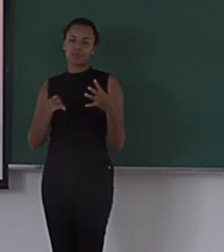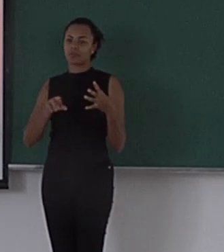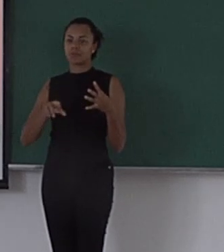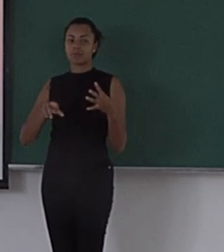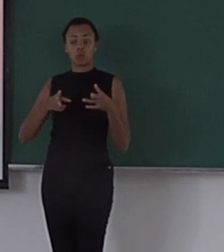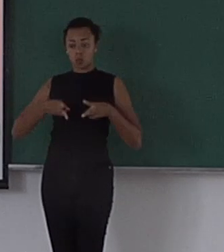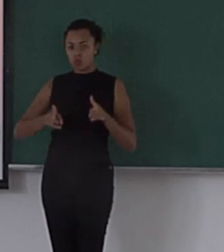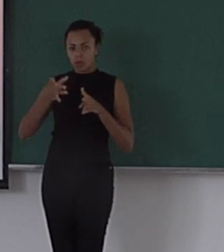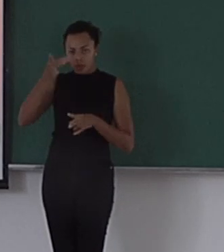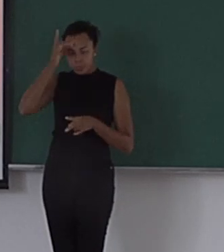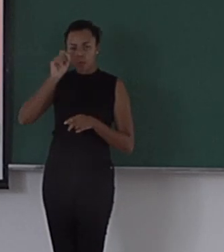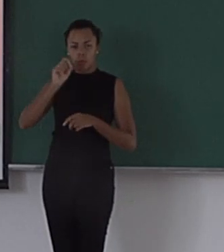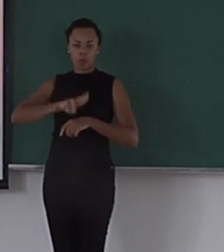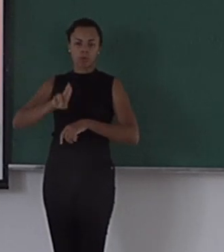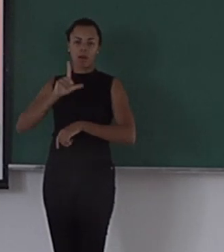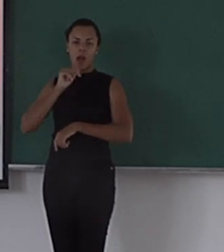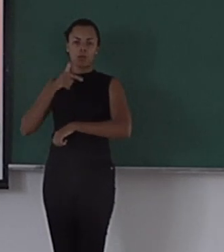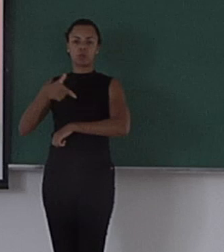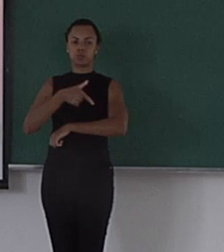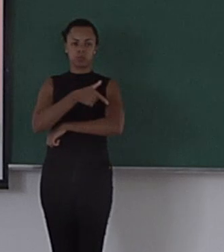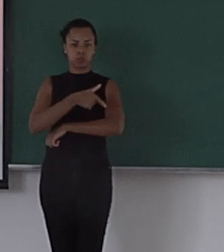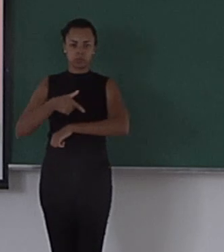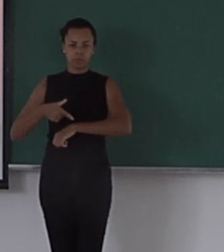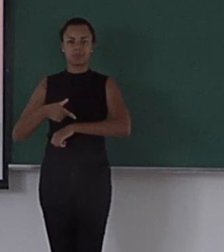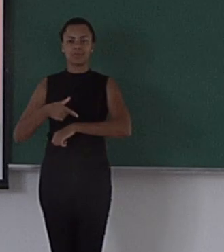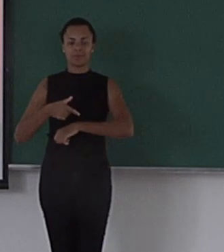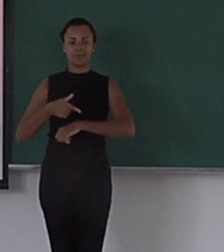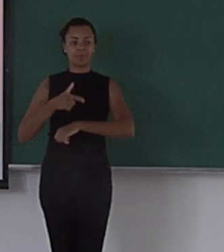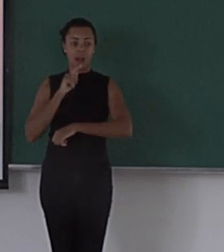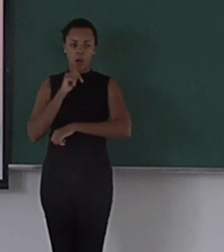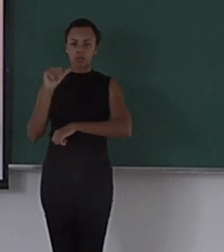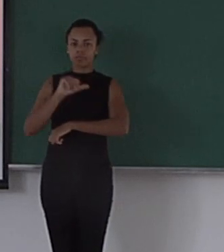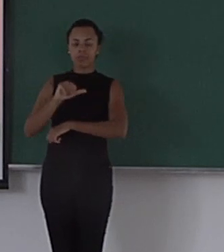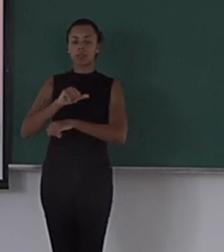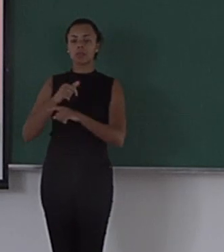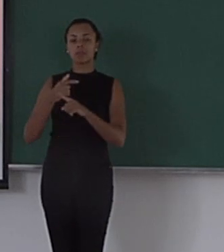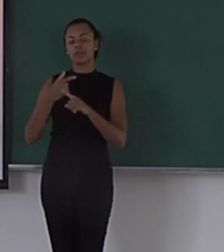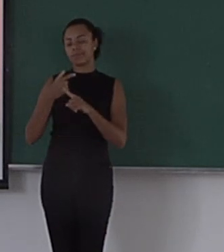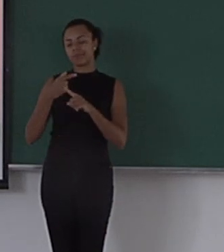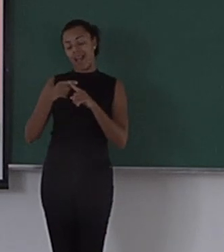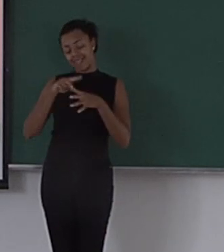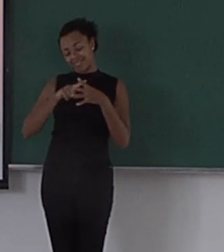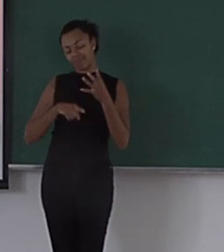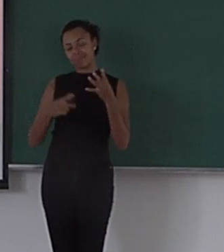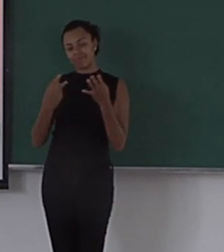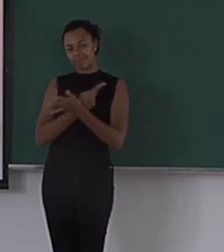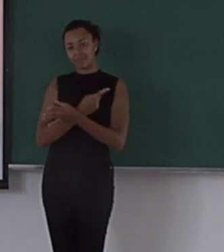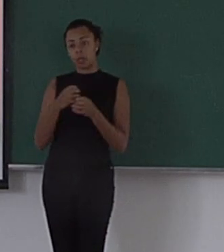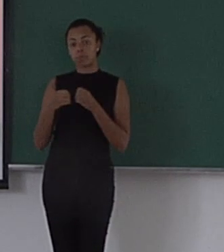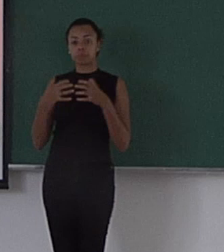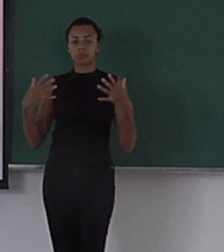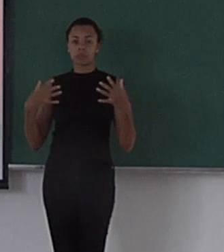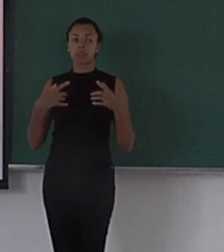tirar a ideia de que queimou, a gente vai usar água, porque às vezes a própria água, mesmo causando essa